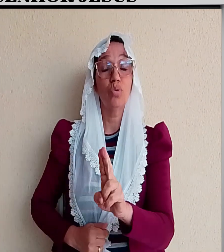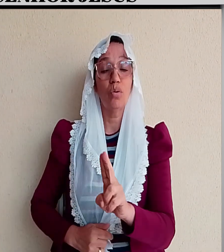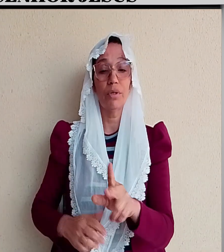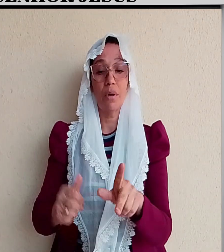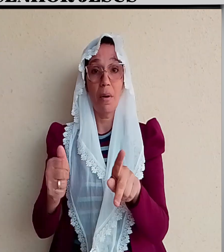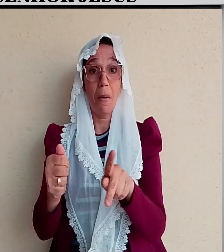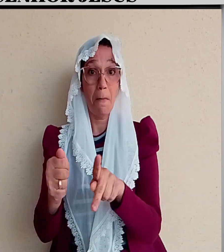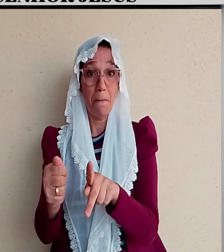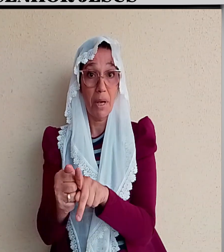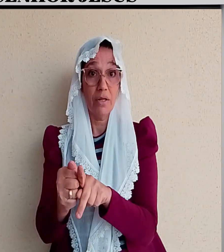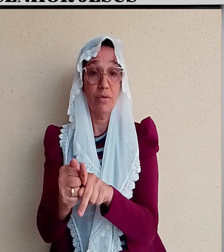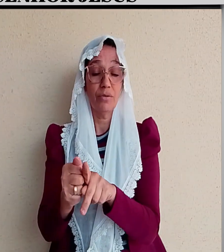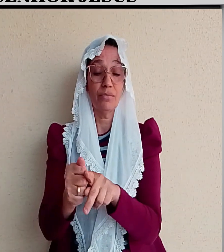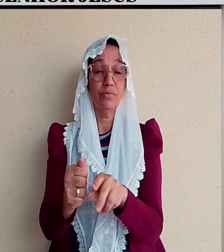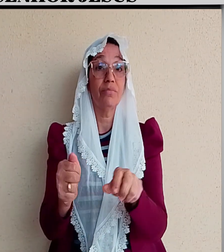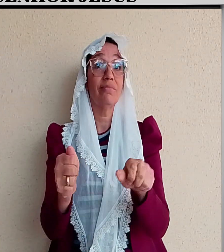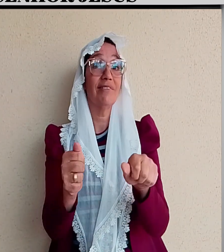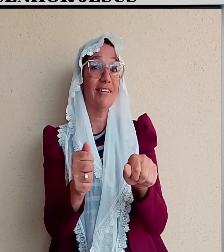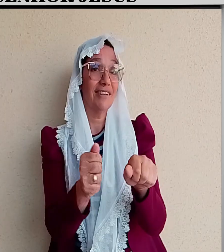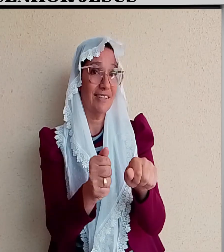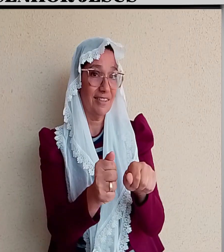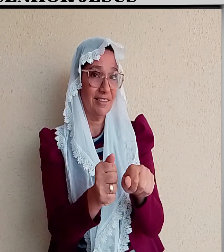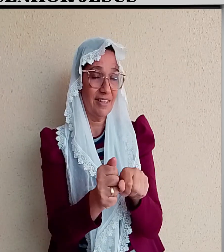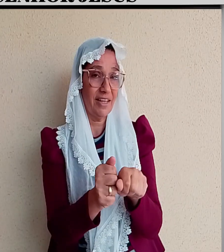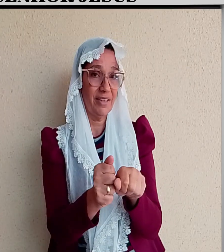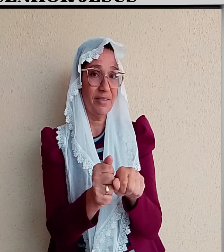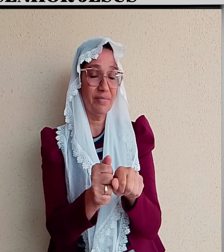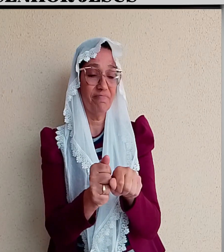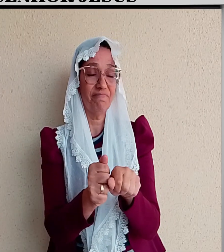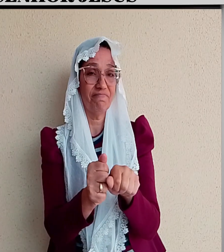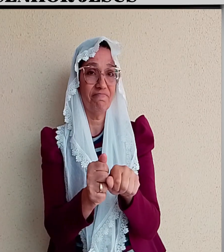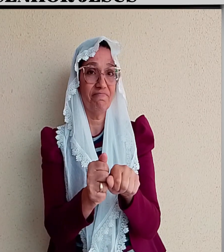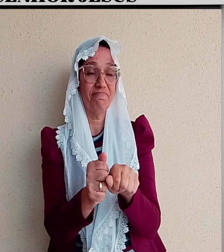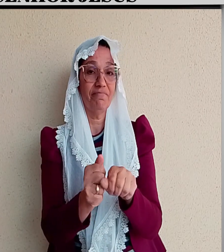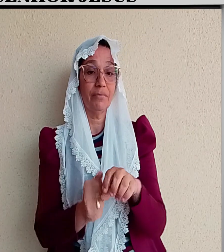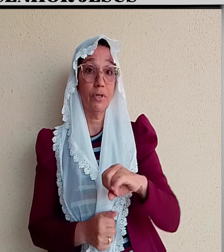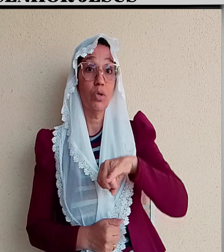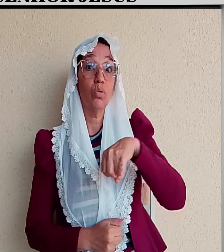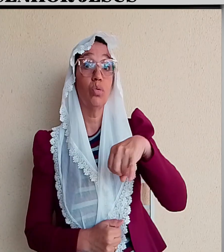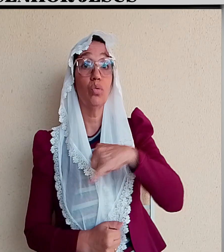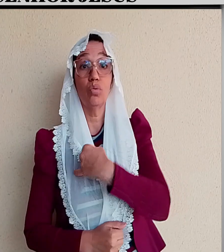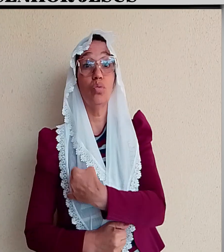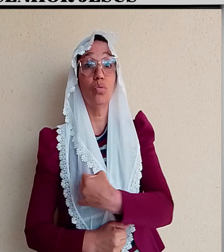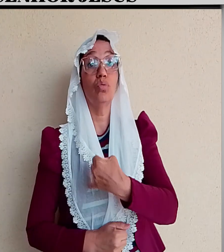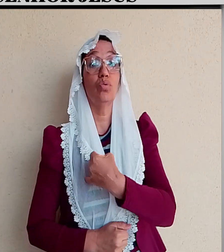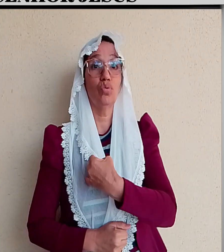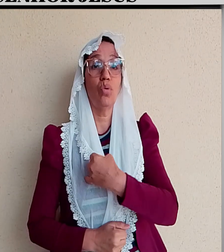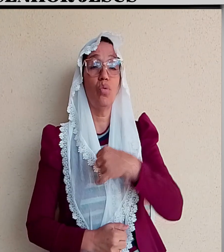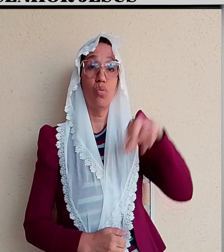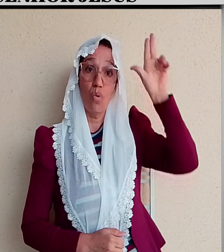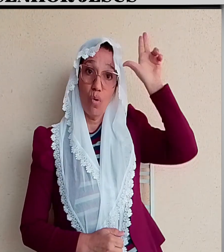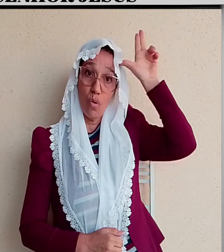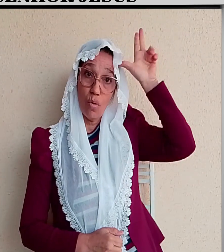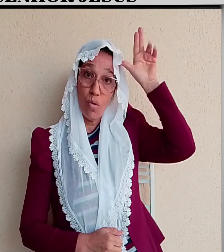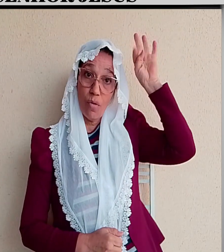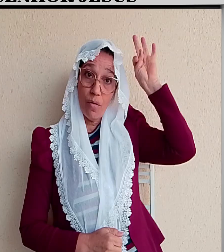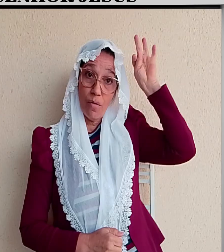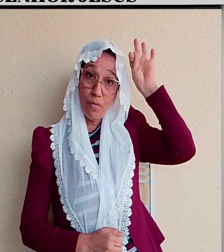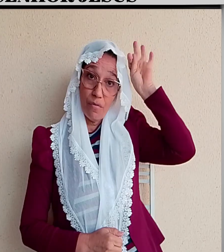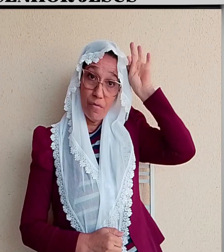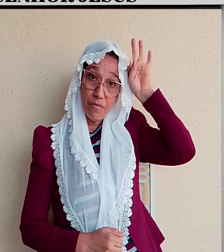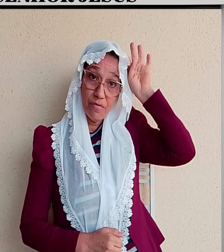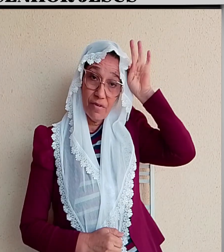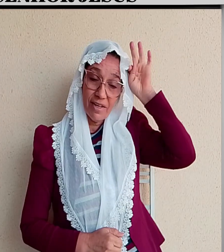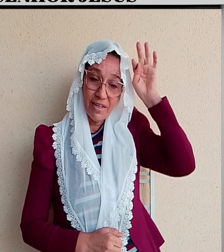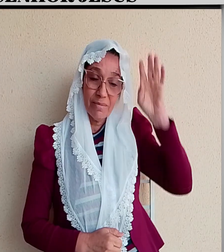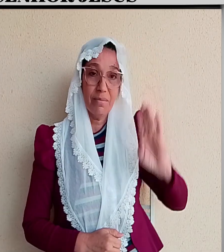e André, seu irmão, Tiago, filho de Zebedeu, e João, seu irmão, Felipe e Bartolomeu,